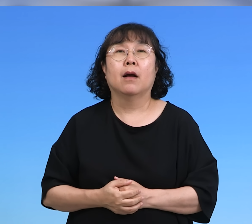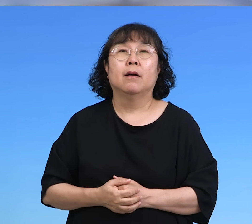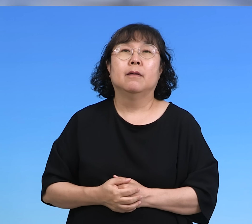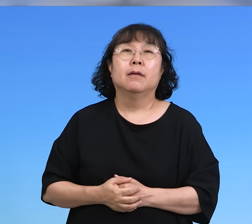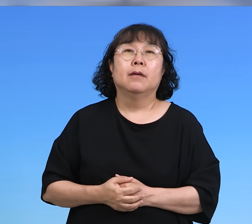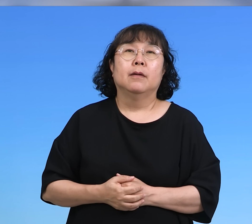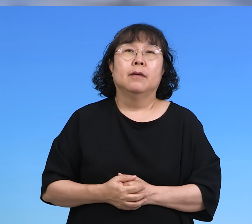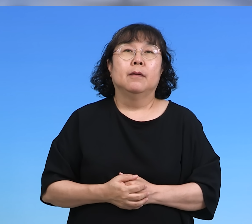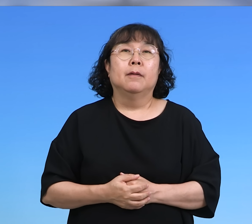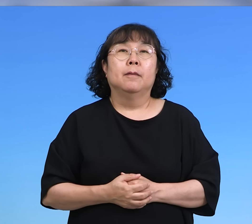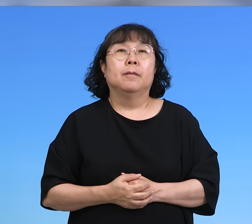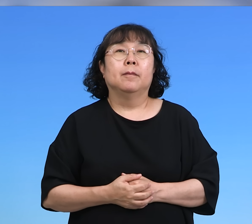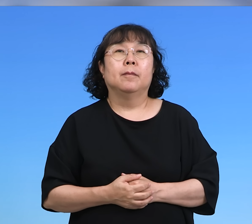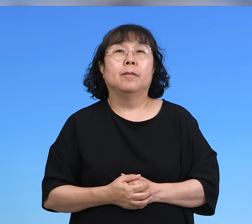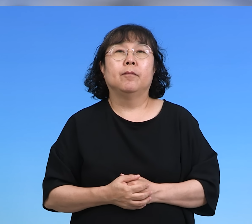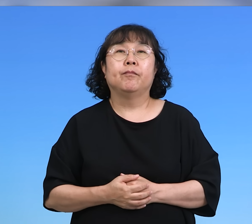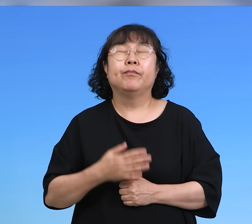드릴게요.